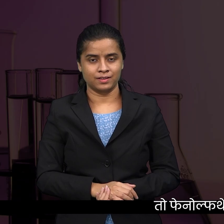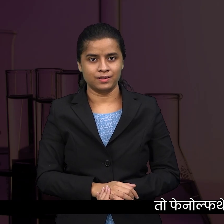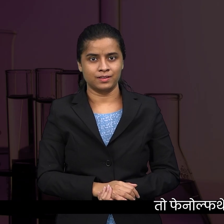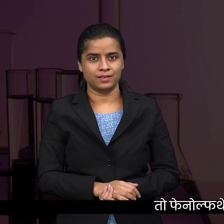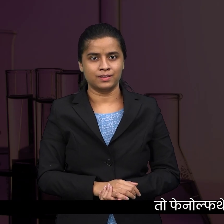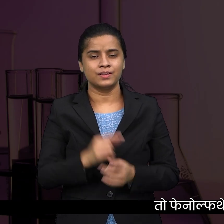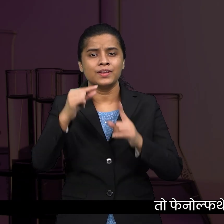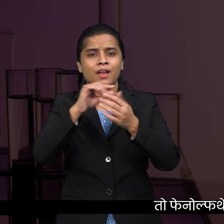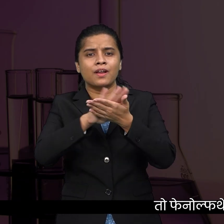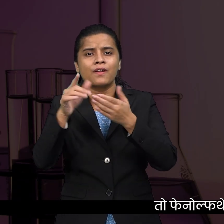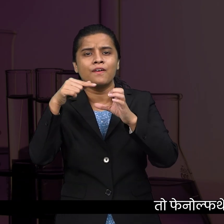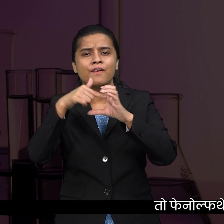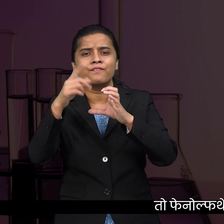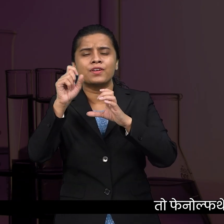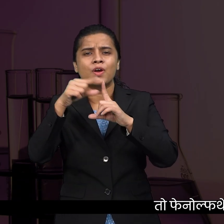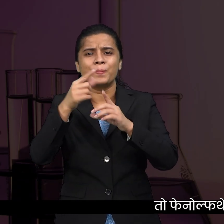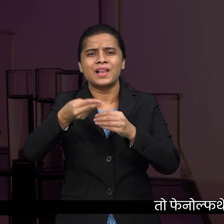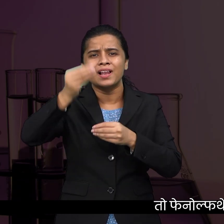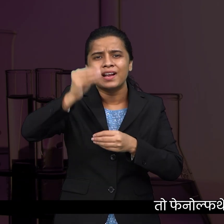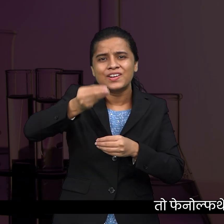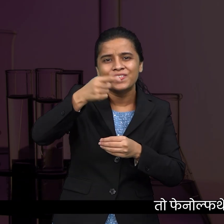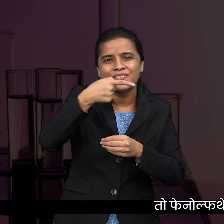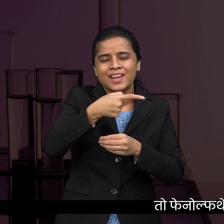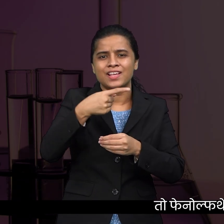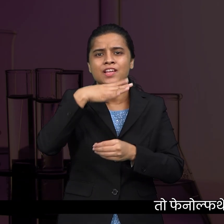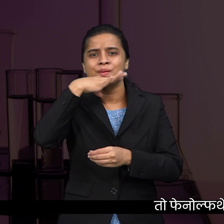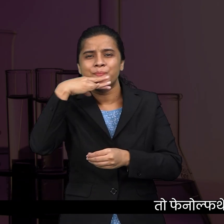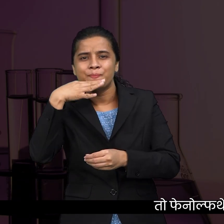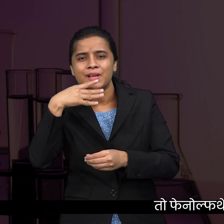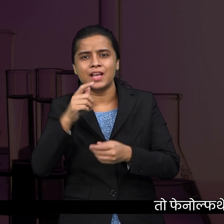तो फिनोफ्थलीन गुलाबी रंग देता है।